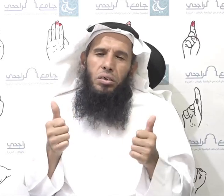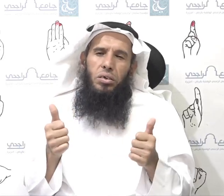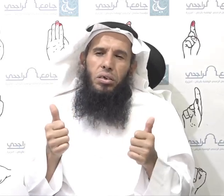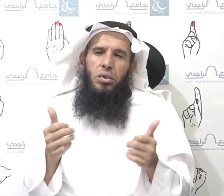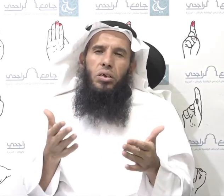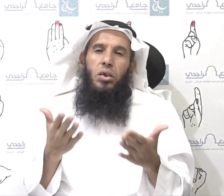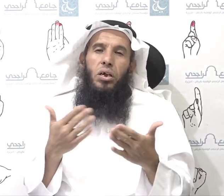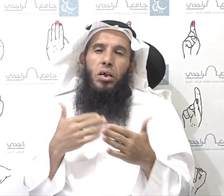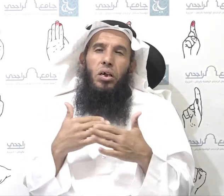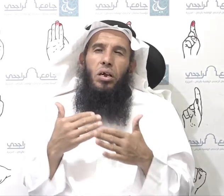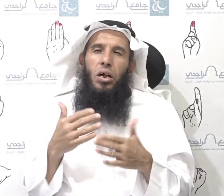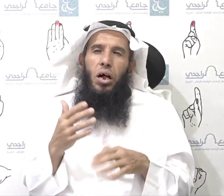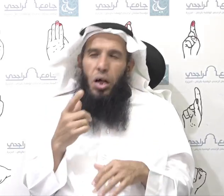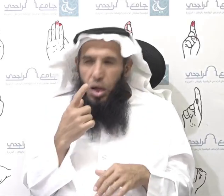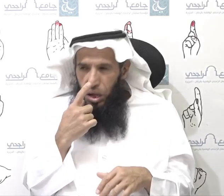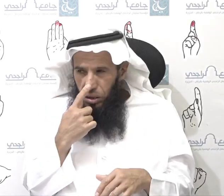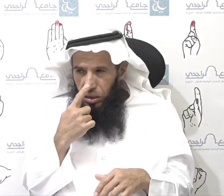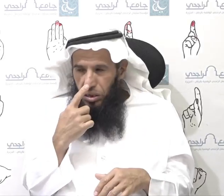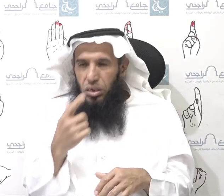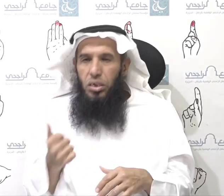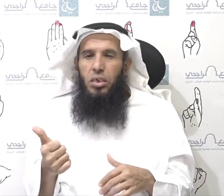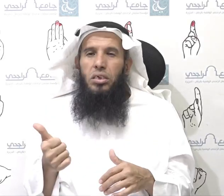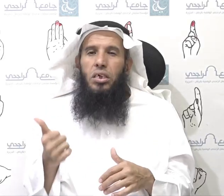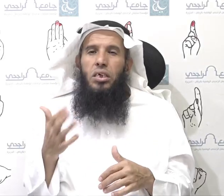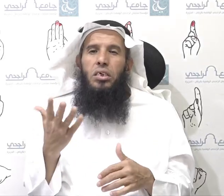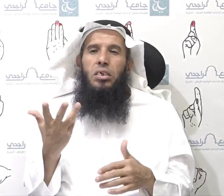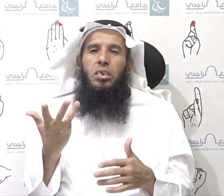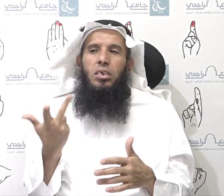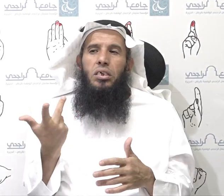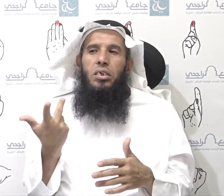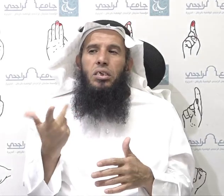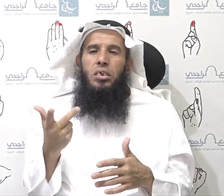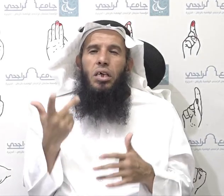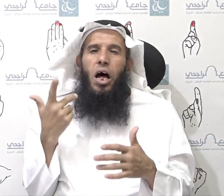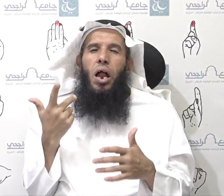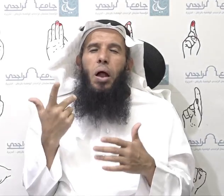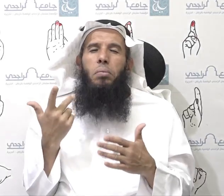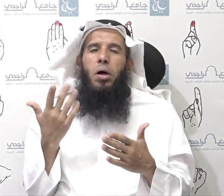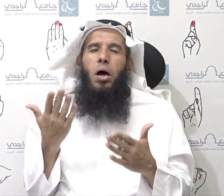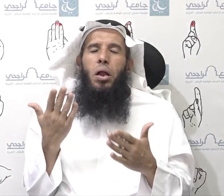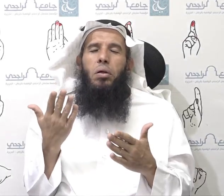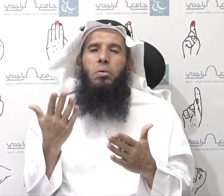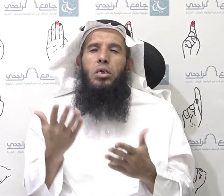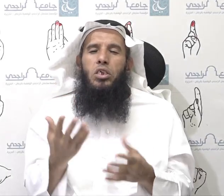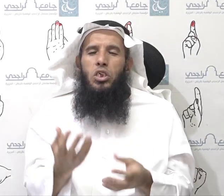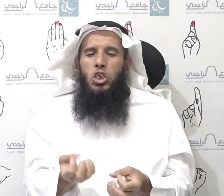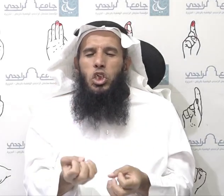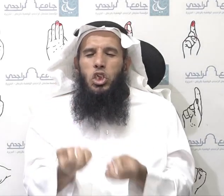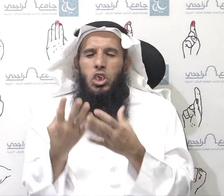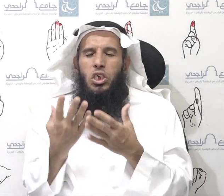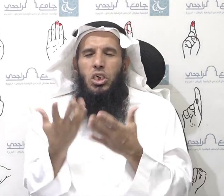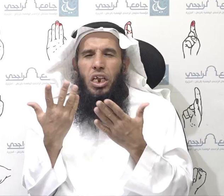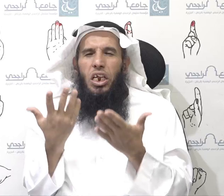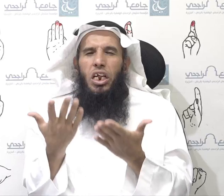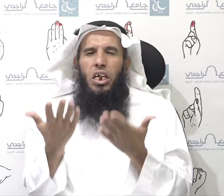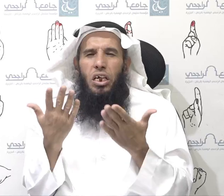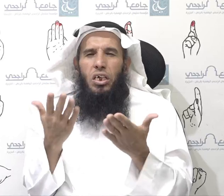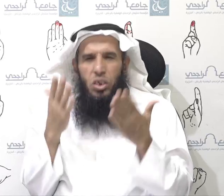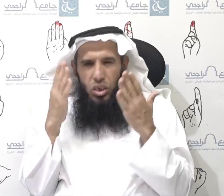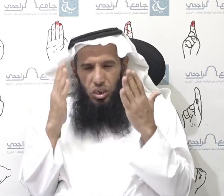وطرق عفوك وإحسانك. اللهم اجعلها عليهم رياضا من رياض الجنة يا سميع الدعاء، واجمعنا بهم